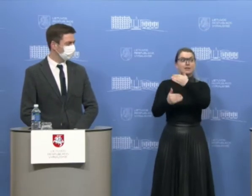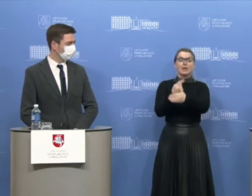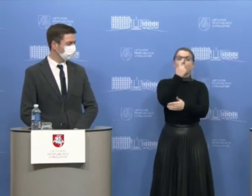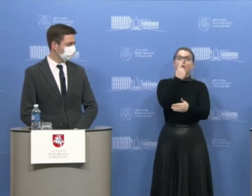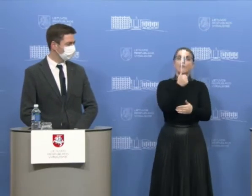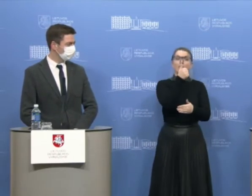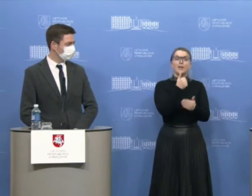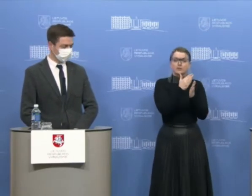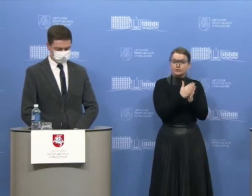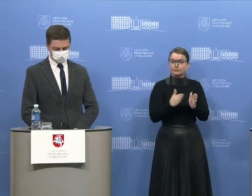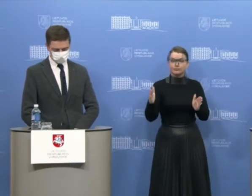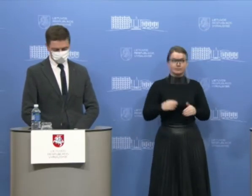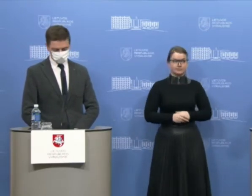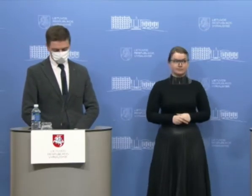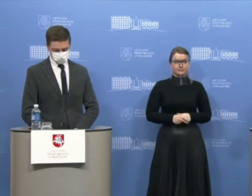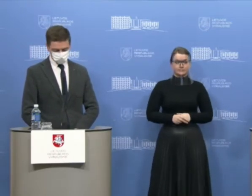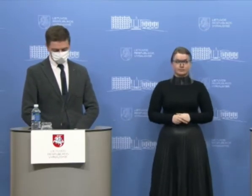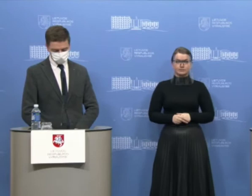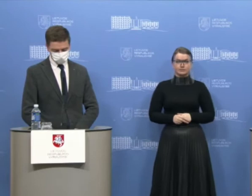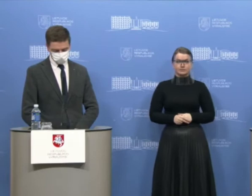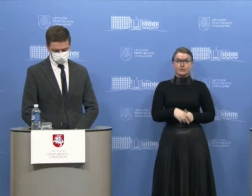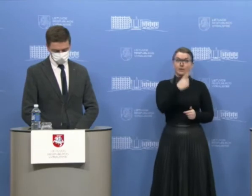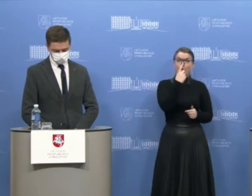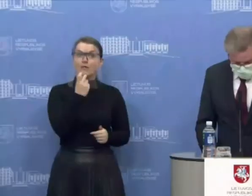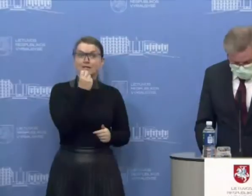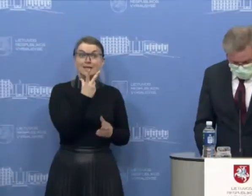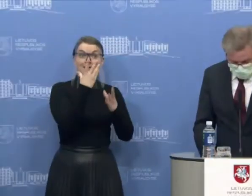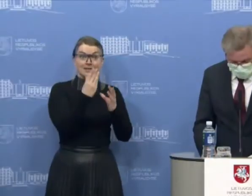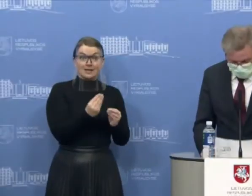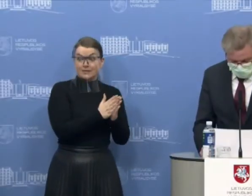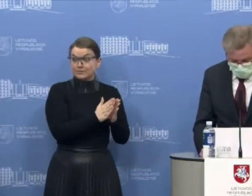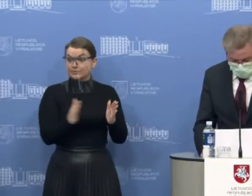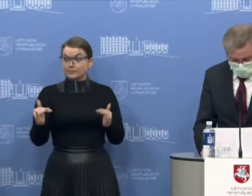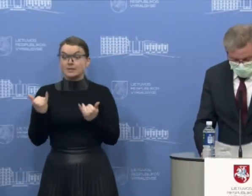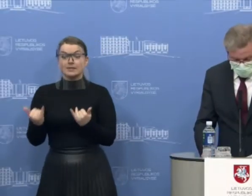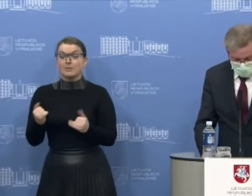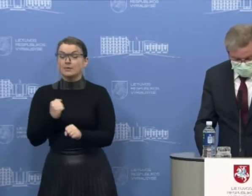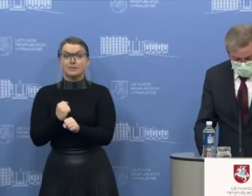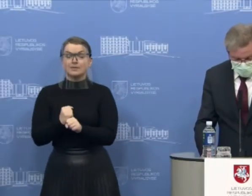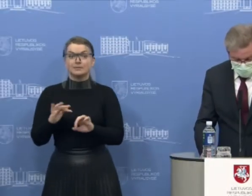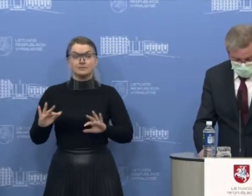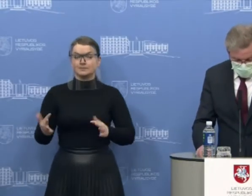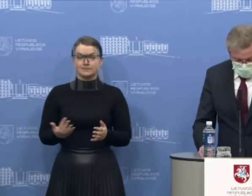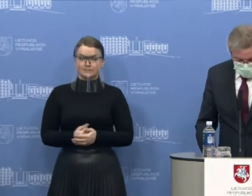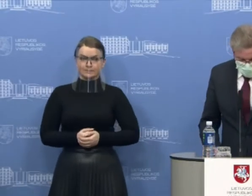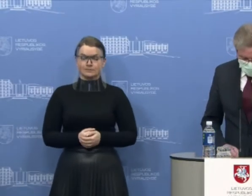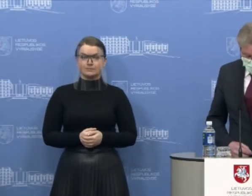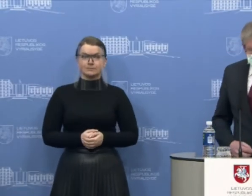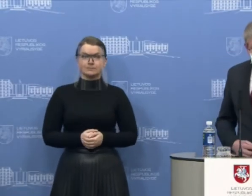13 dienos. Tai jeigu ką mes atlikome, tai praktiškai